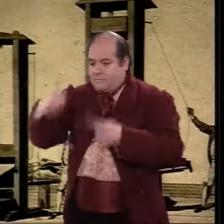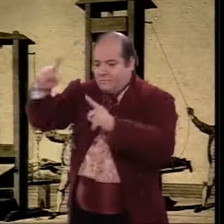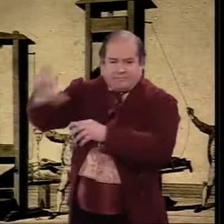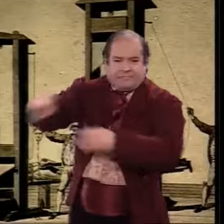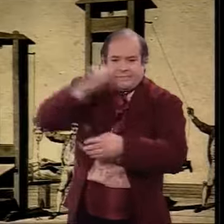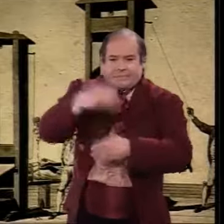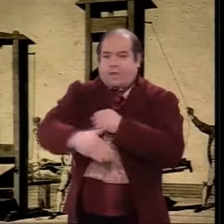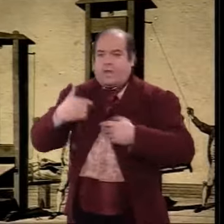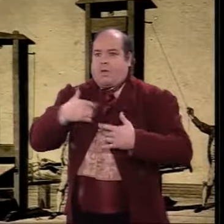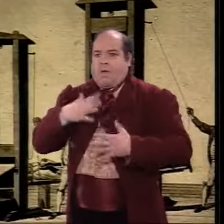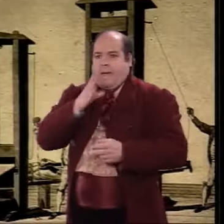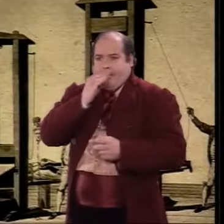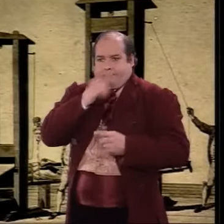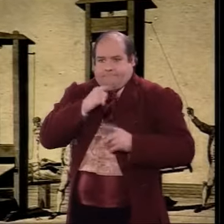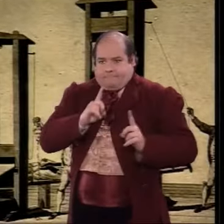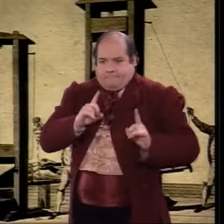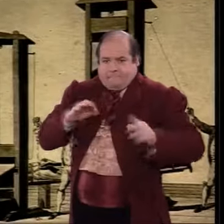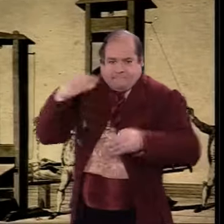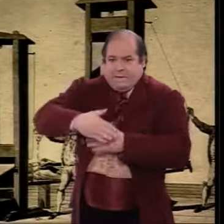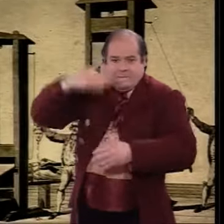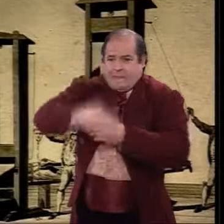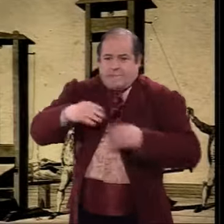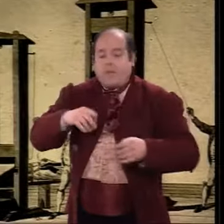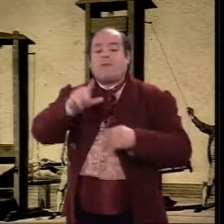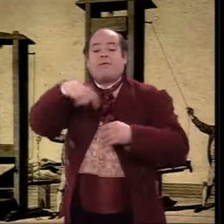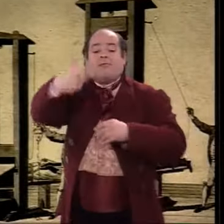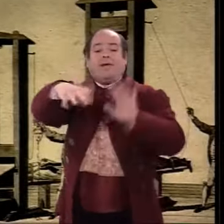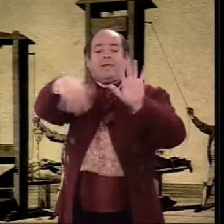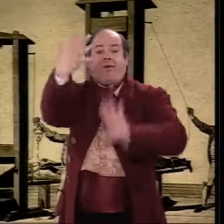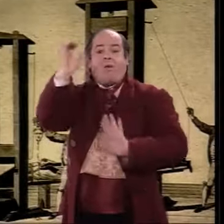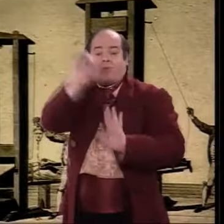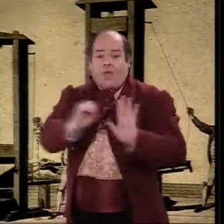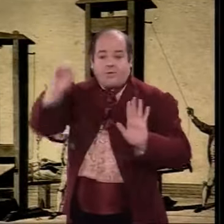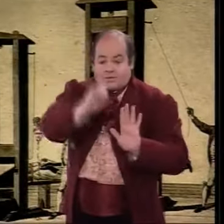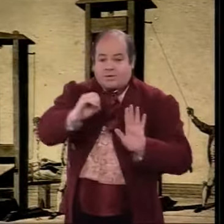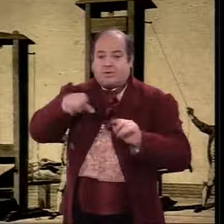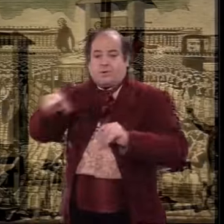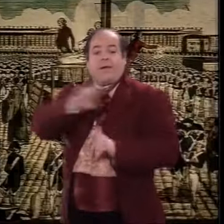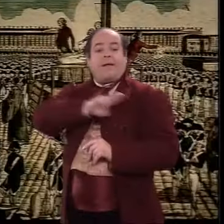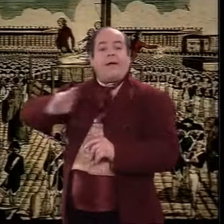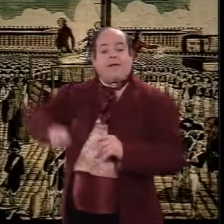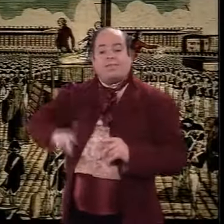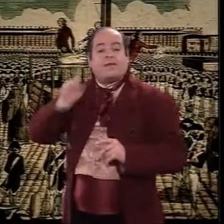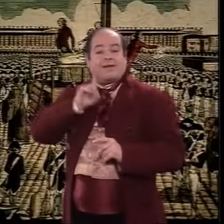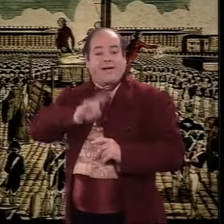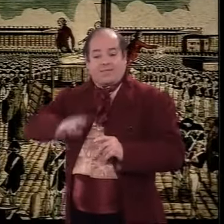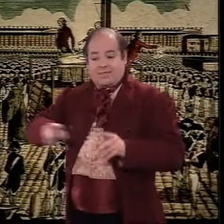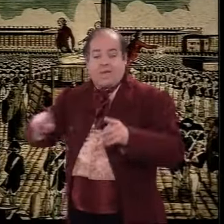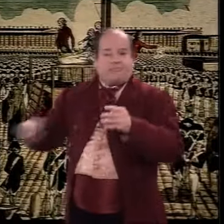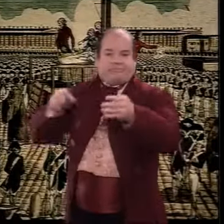Le moindre mot pouvait nous être fatal. Le 15 octobre 1793, la reine Marie-Antoinette monte sur